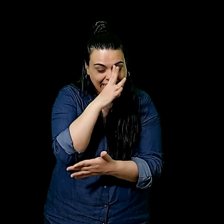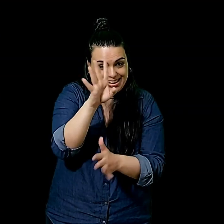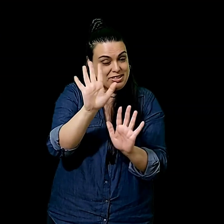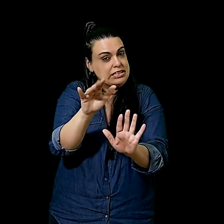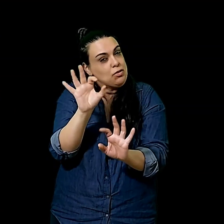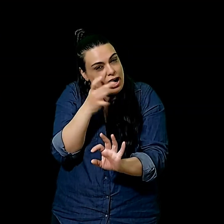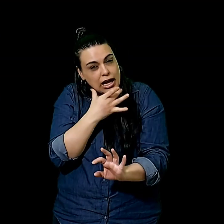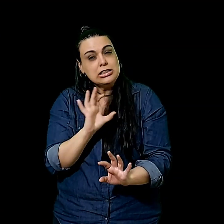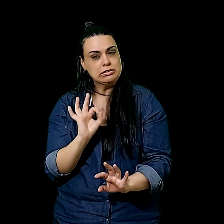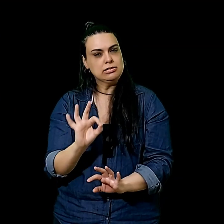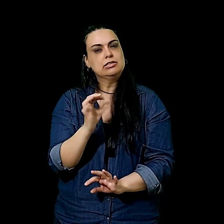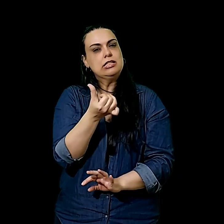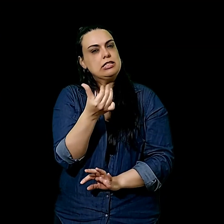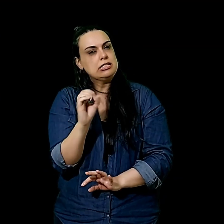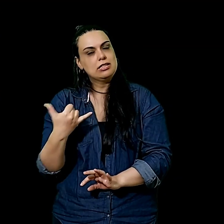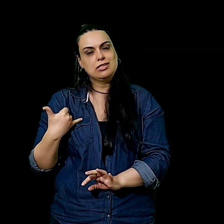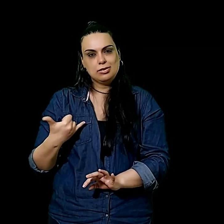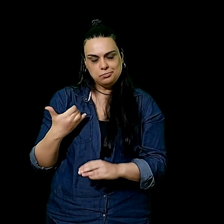errada. E